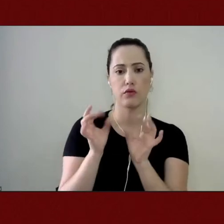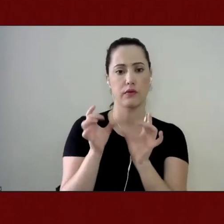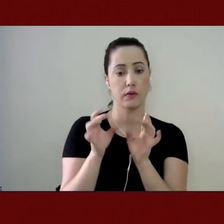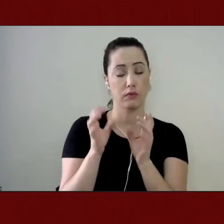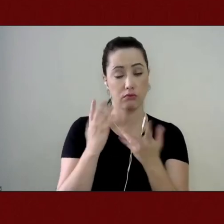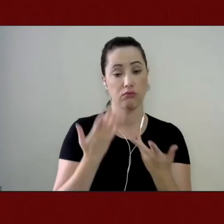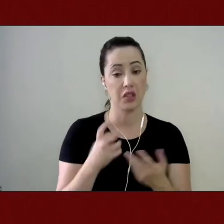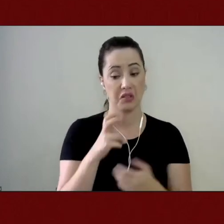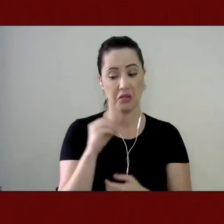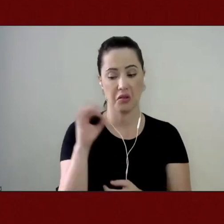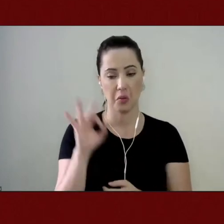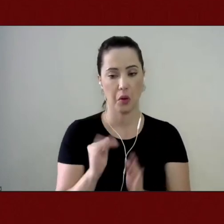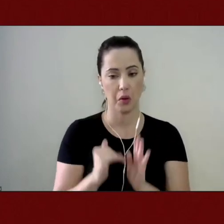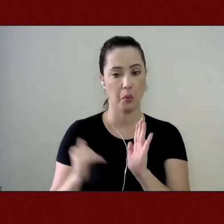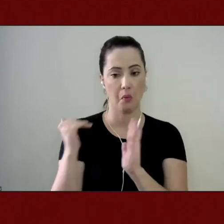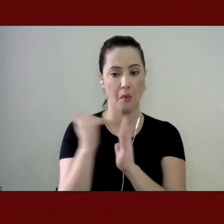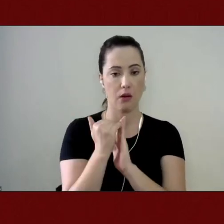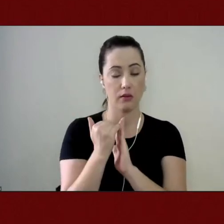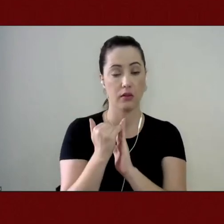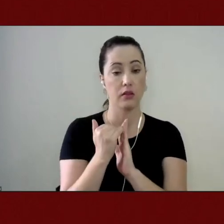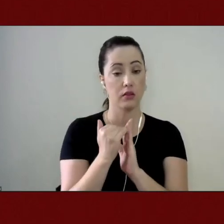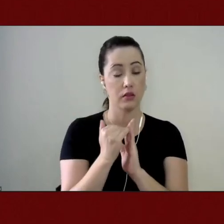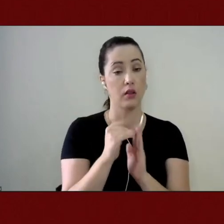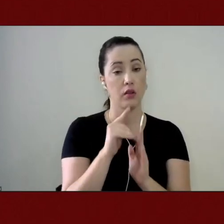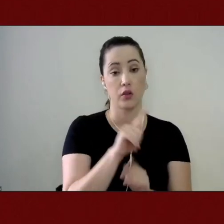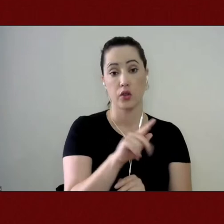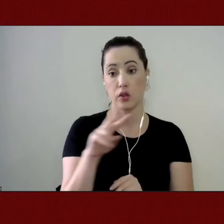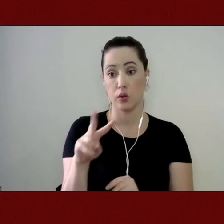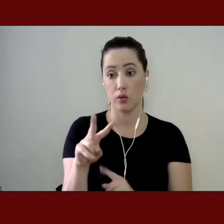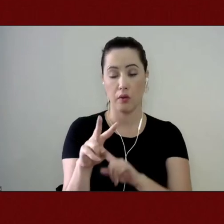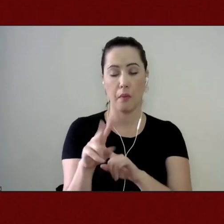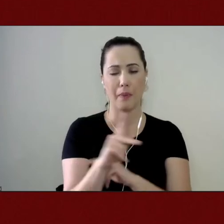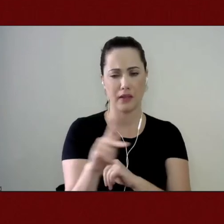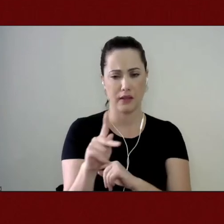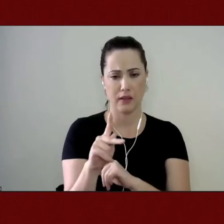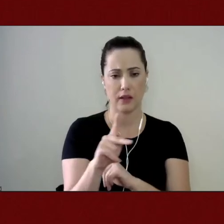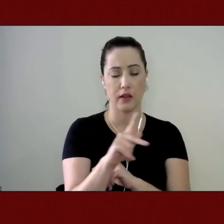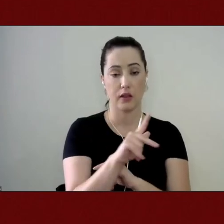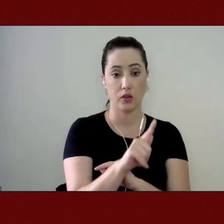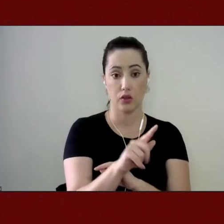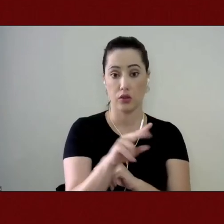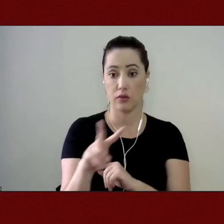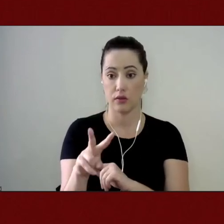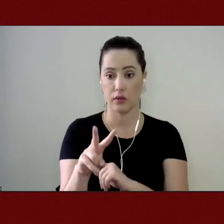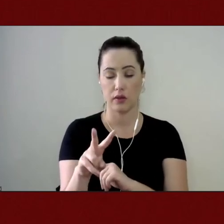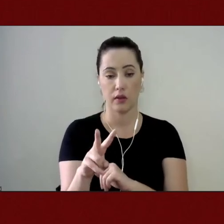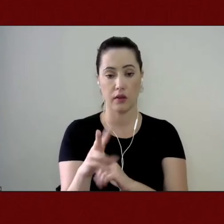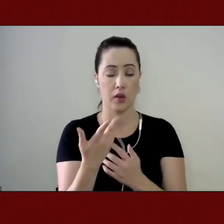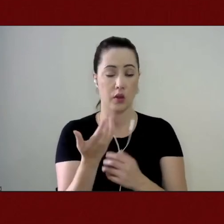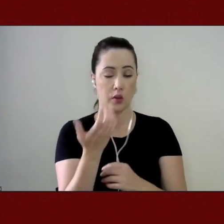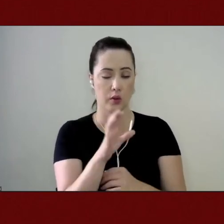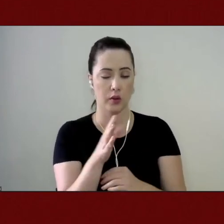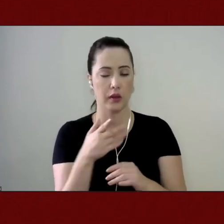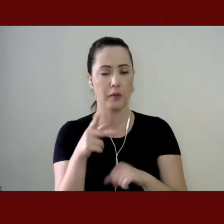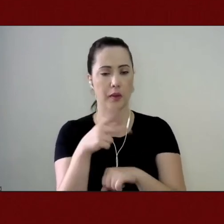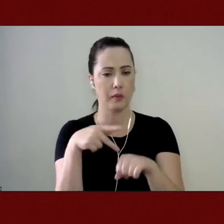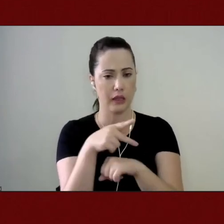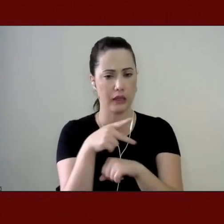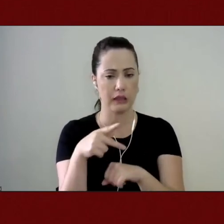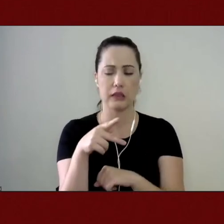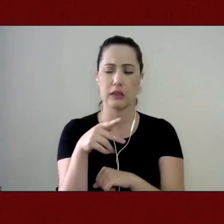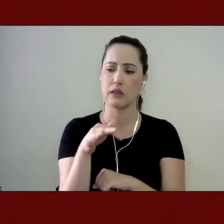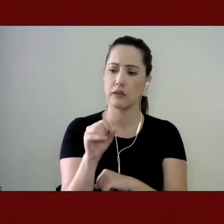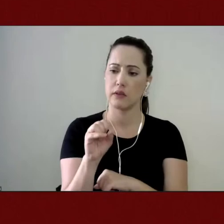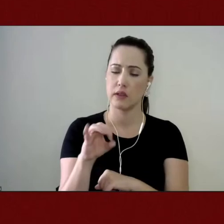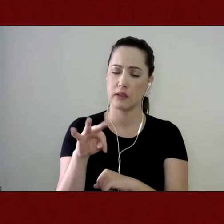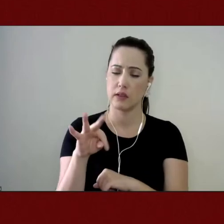Como é sabido, Getúlio Vargas abandona as relações com os países fascistas e adere à coalizão das Nações